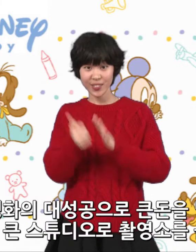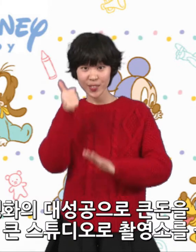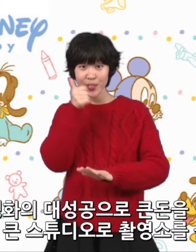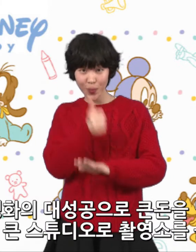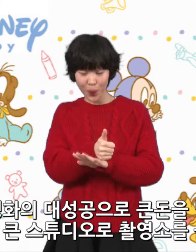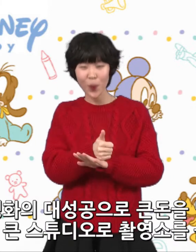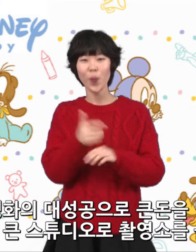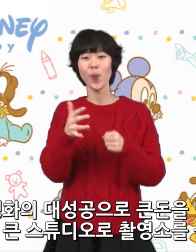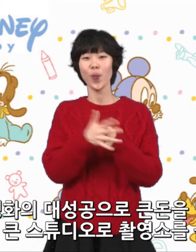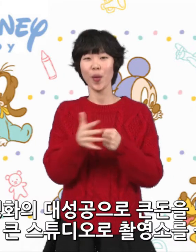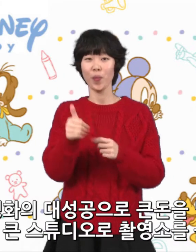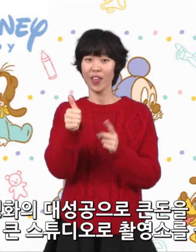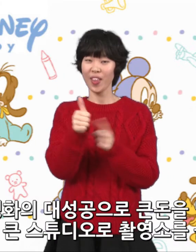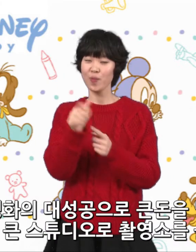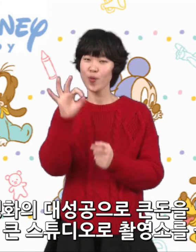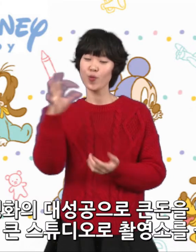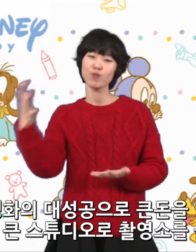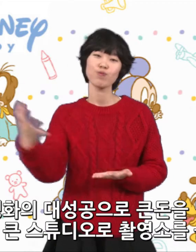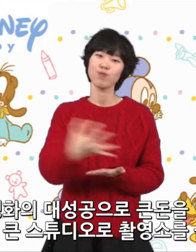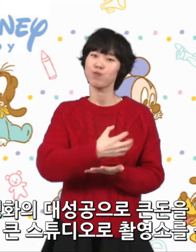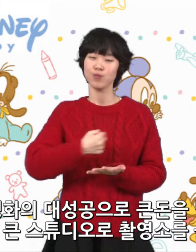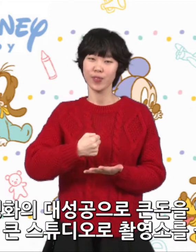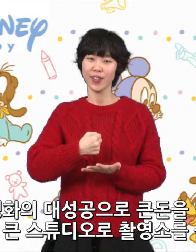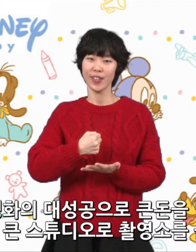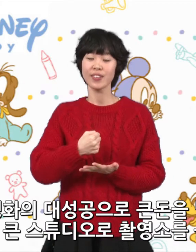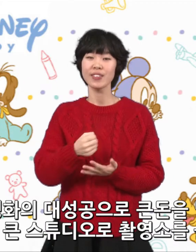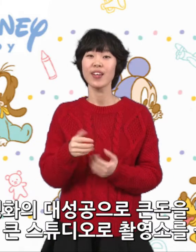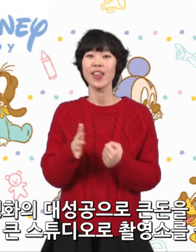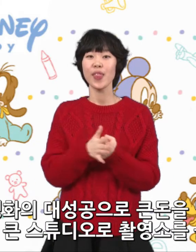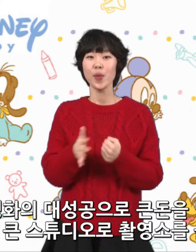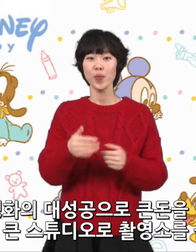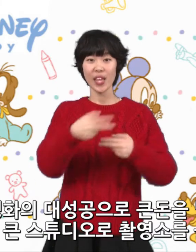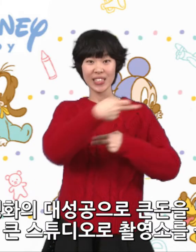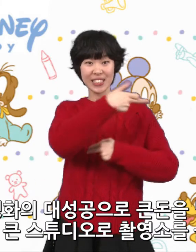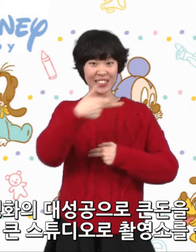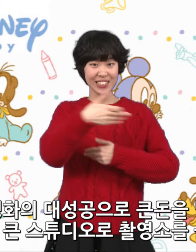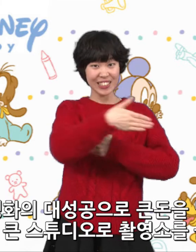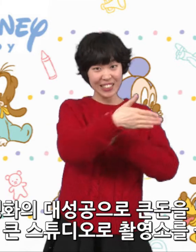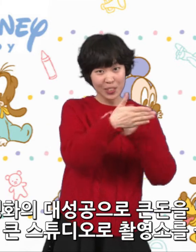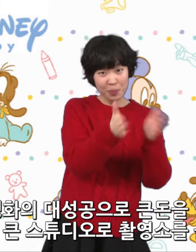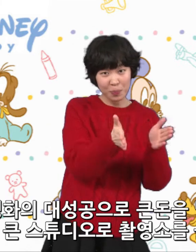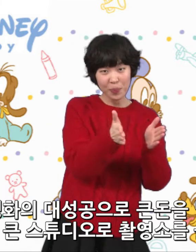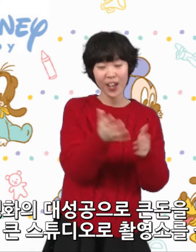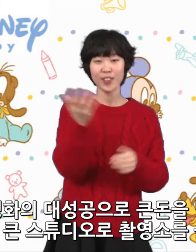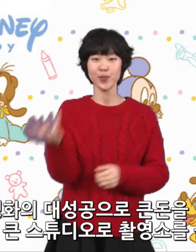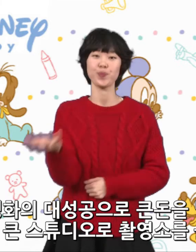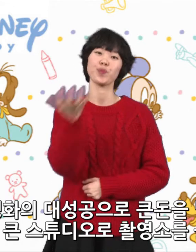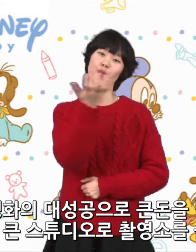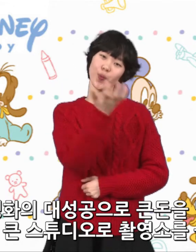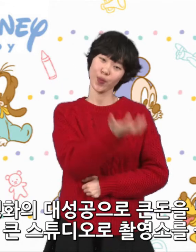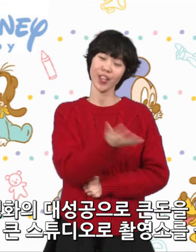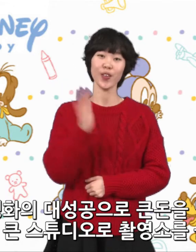만화 영화의 대성공으로 큰 돈을 벌게 되자 월트는 큰 스튜디오로 촬영소를 옮겼어요.